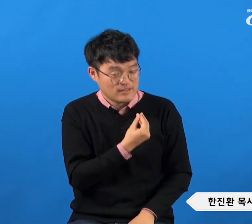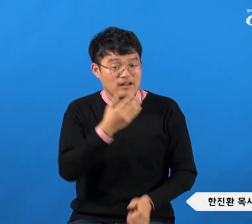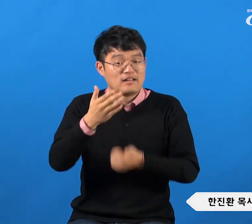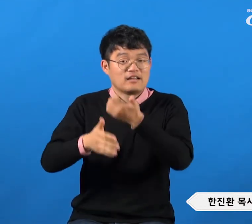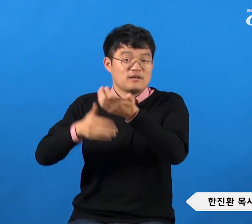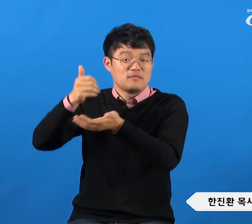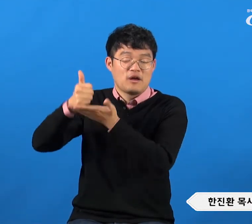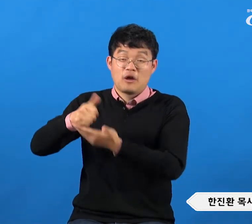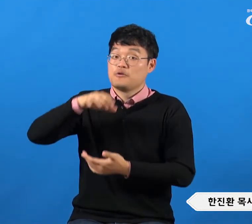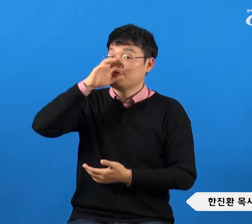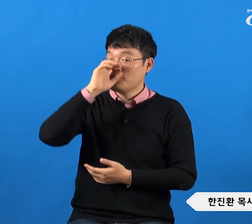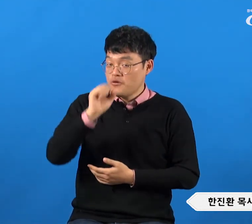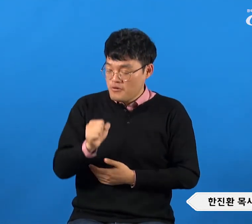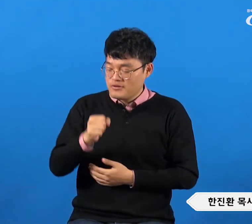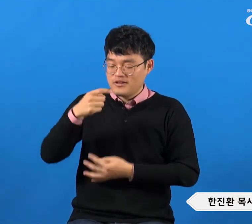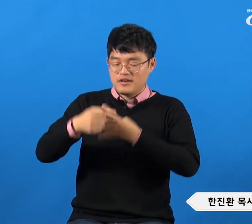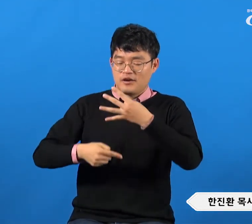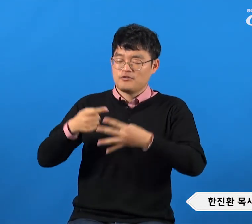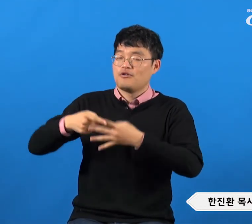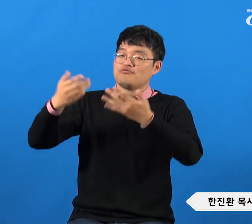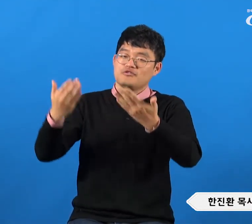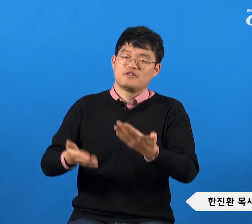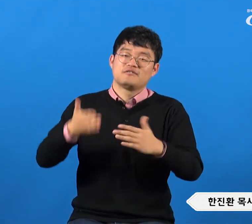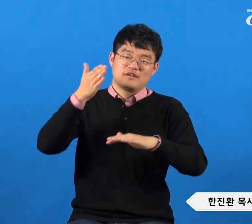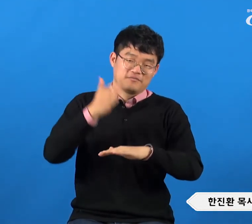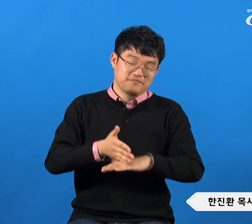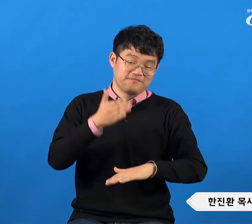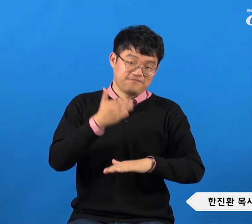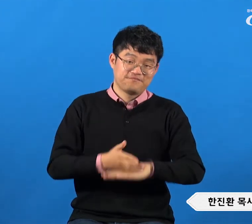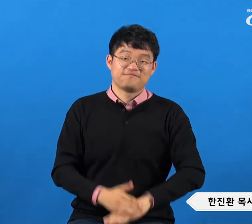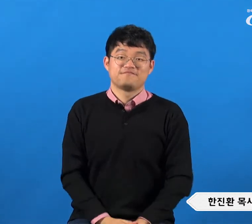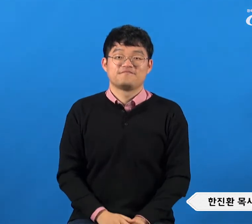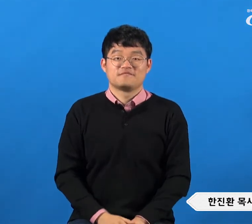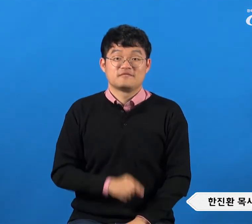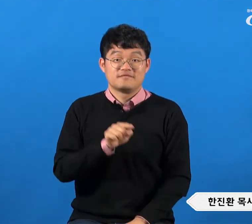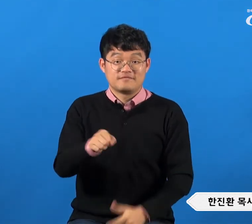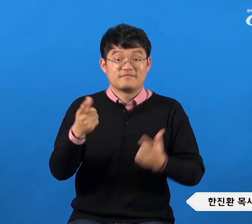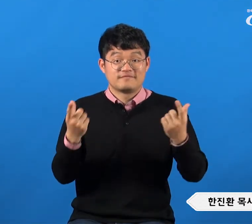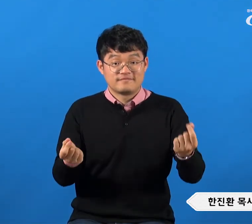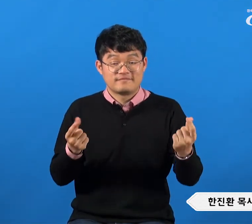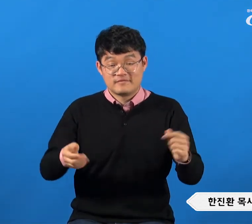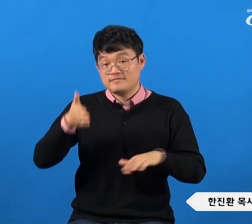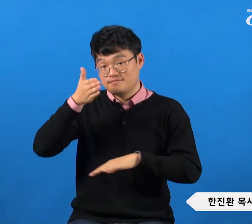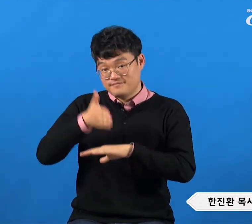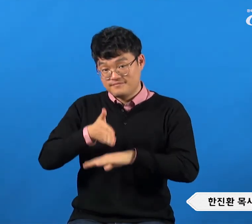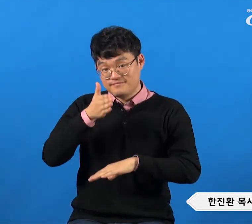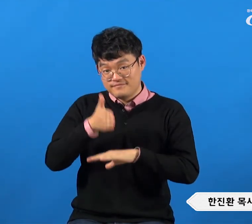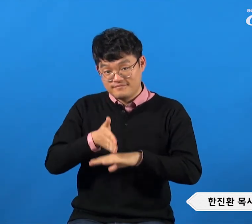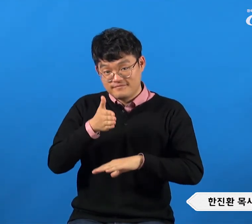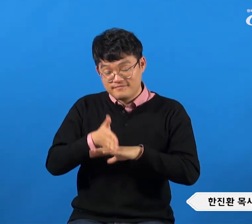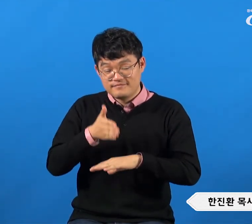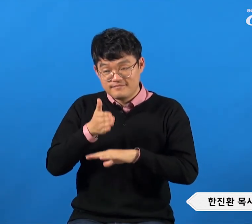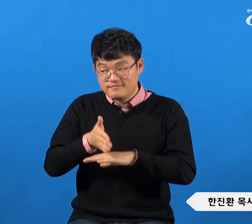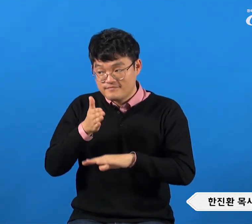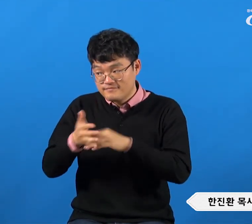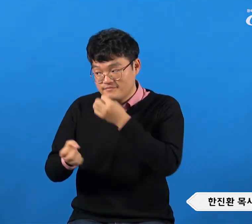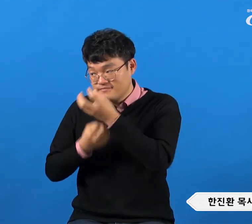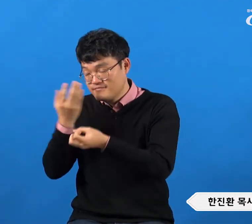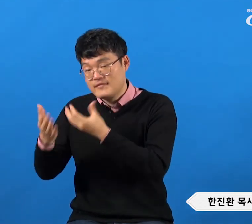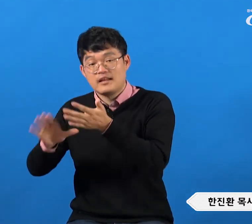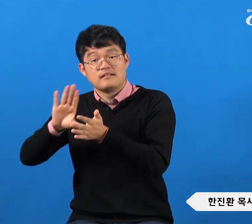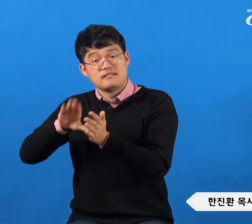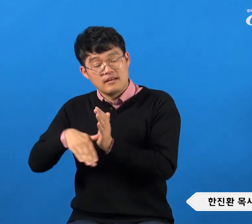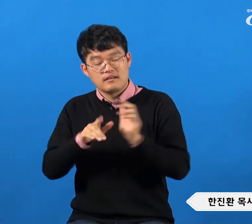하나님 이렇게 좋은 계절 주셔서 감사합니다. 그렇게 감사하고 할